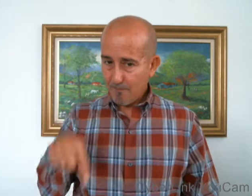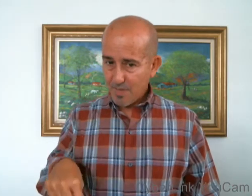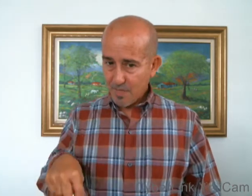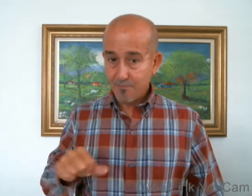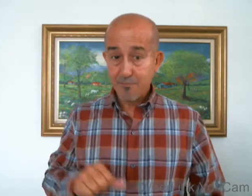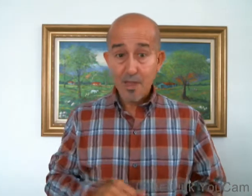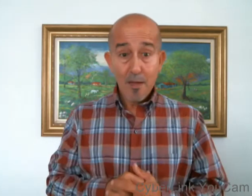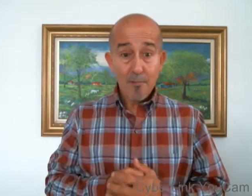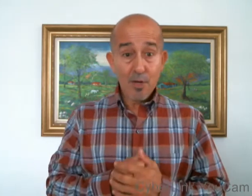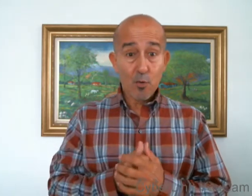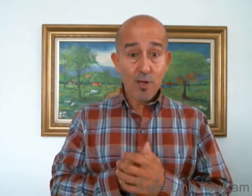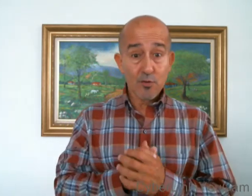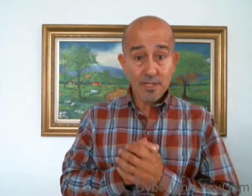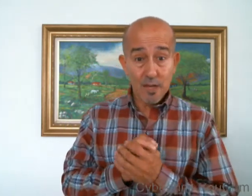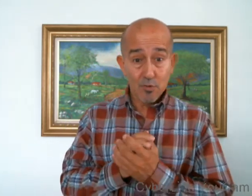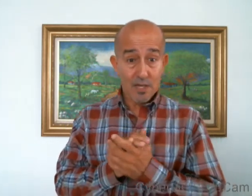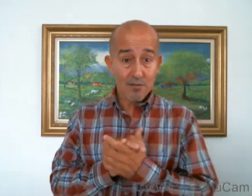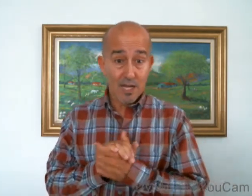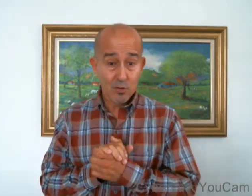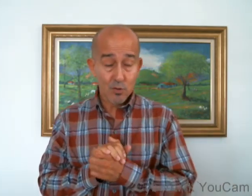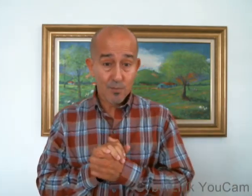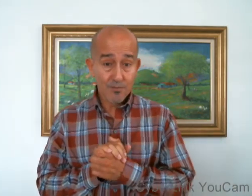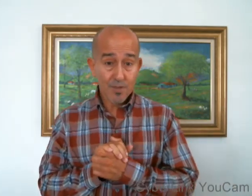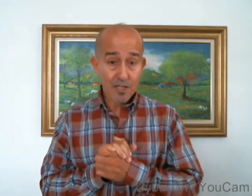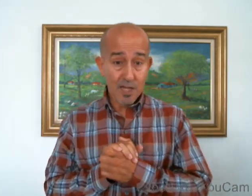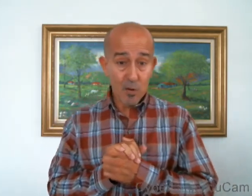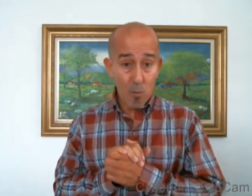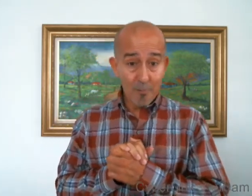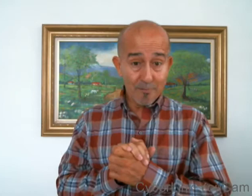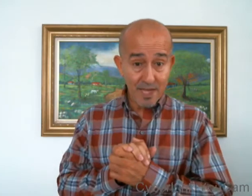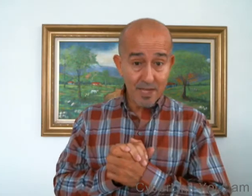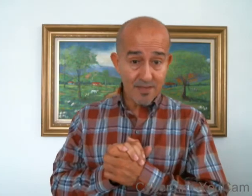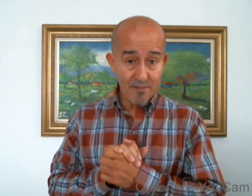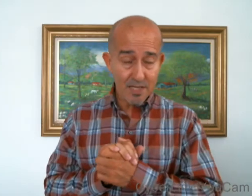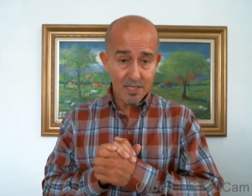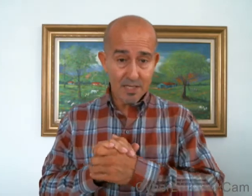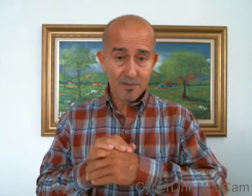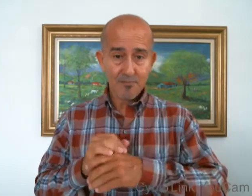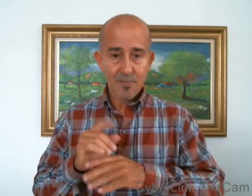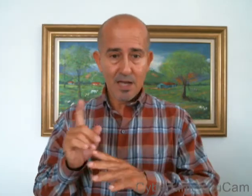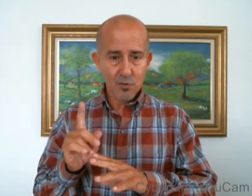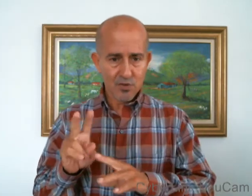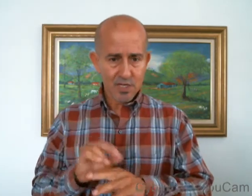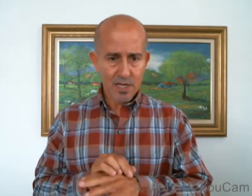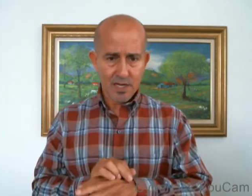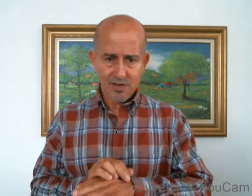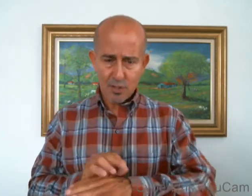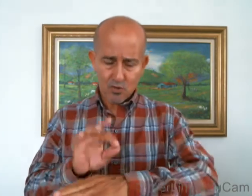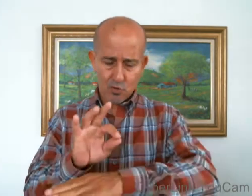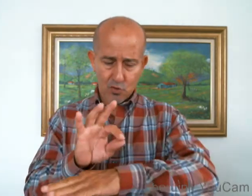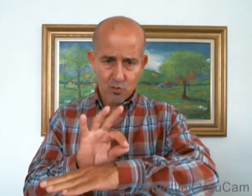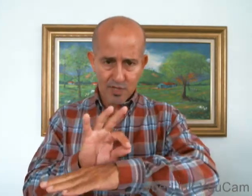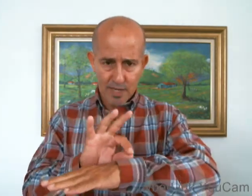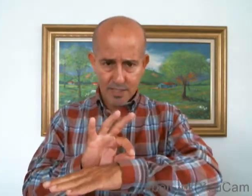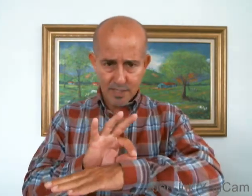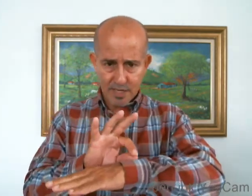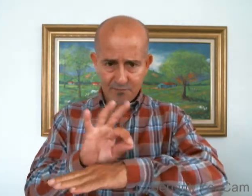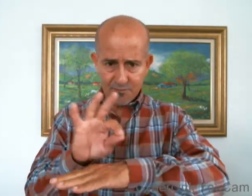pie, pero cuando estamos hablando de un pie de medida, hay dos señas que a veces los solos usan en inglés,